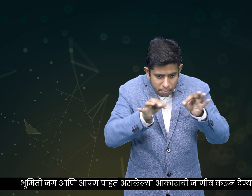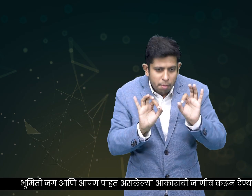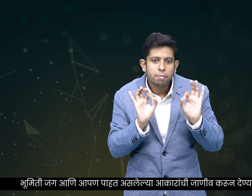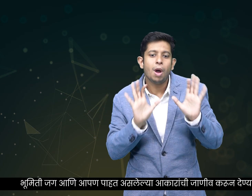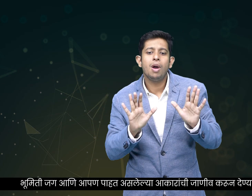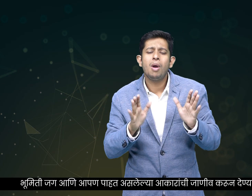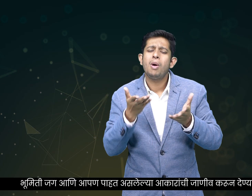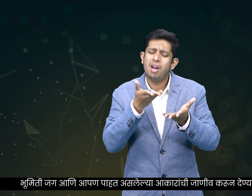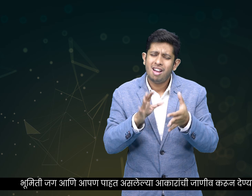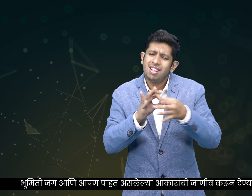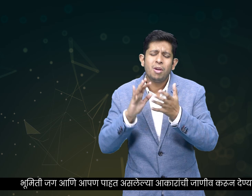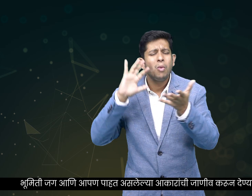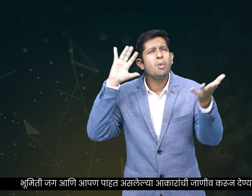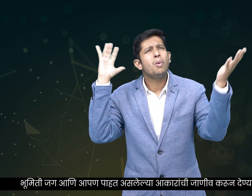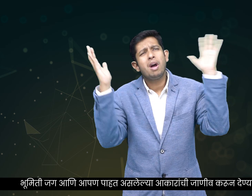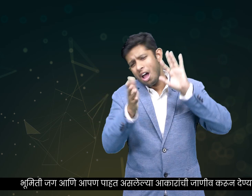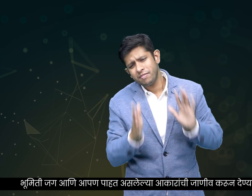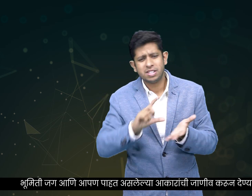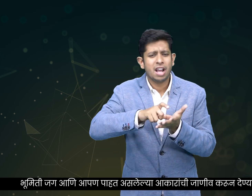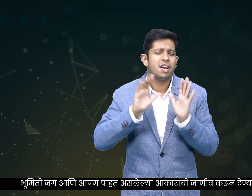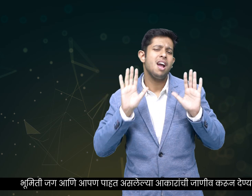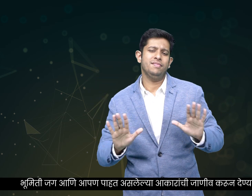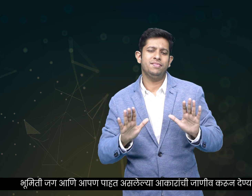असलेल्या आकारांची जाणीव करून देण्यास मदत करते.